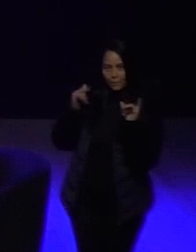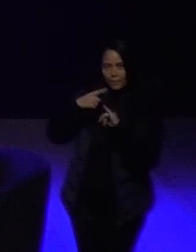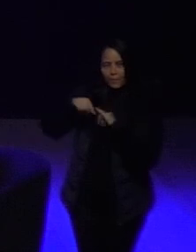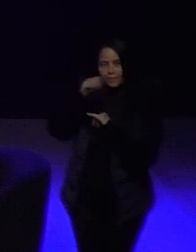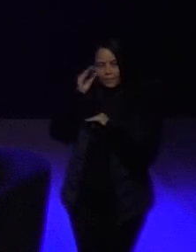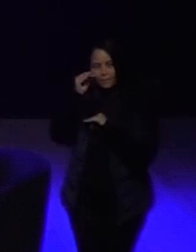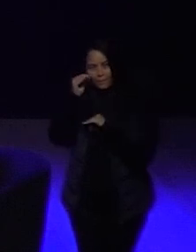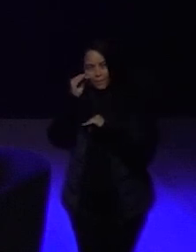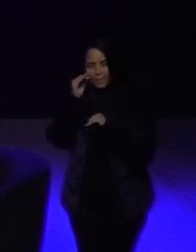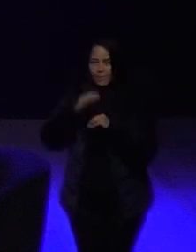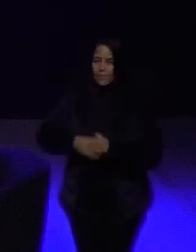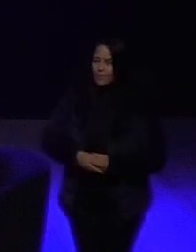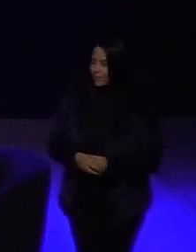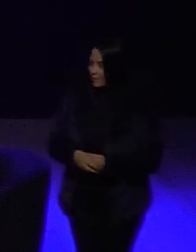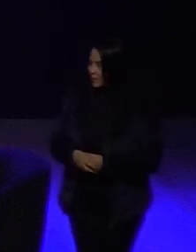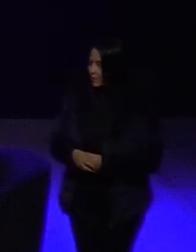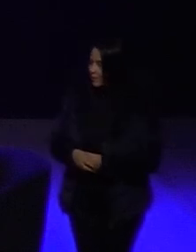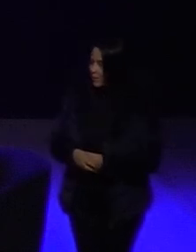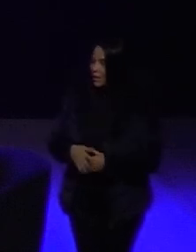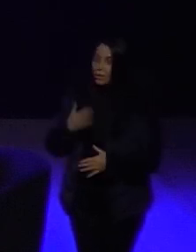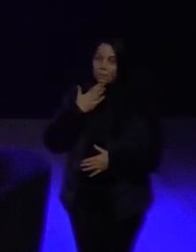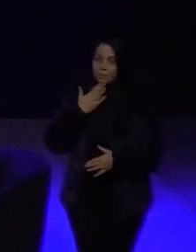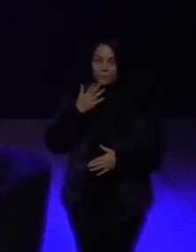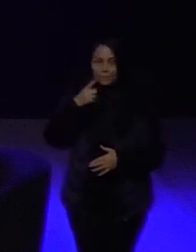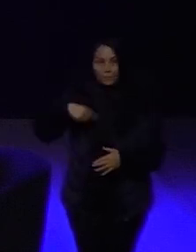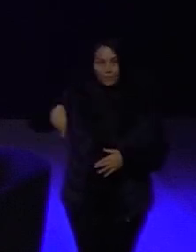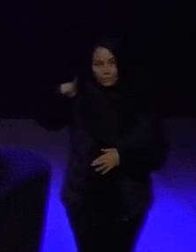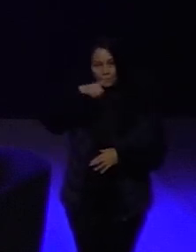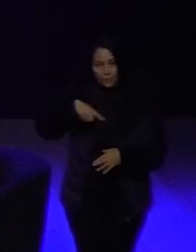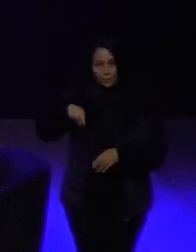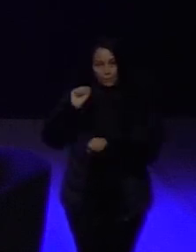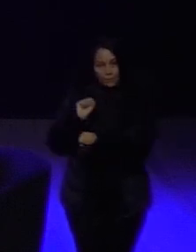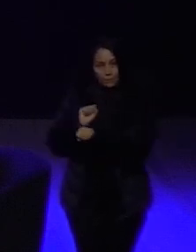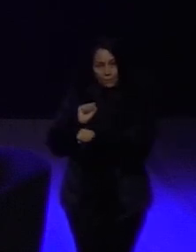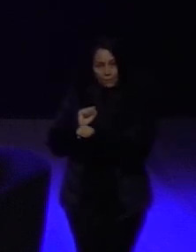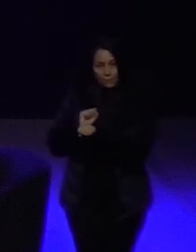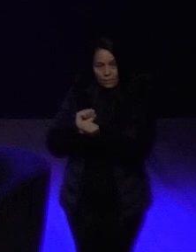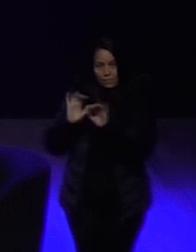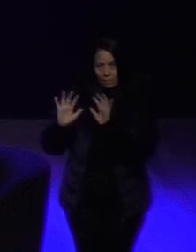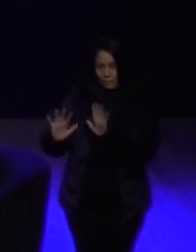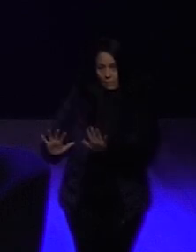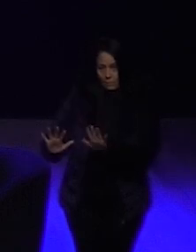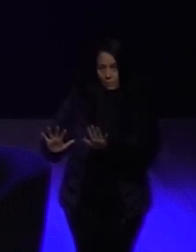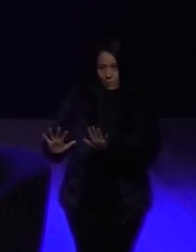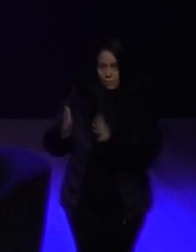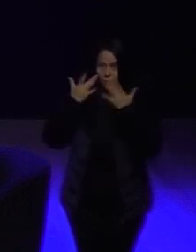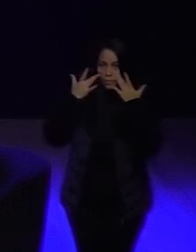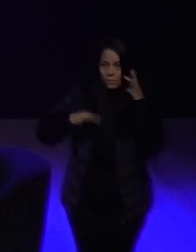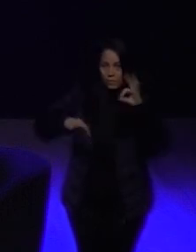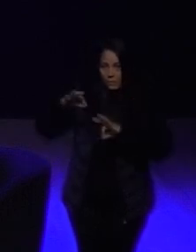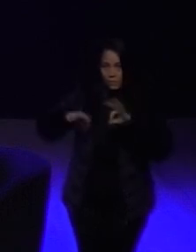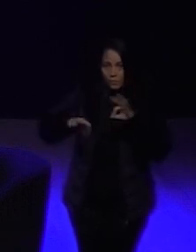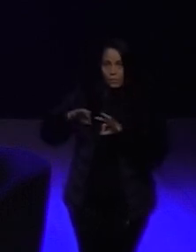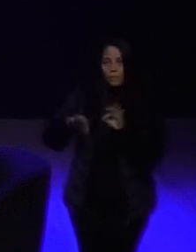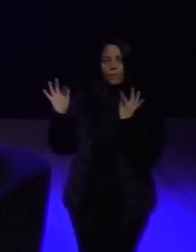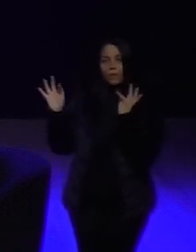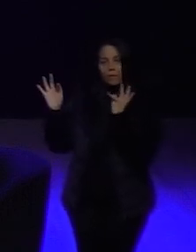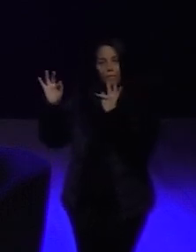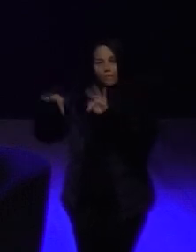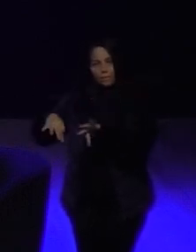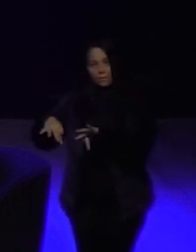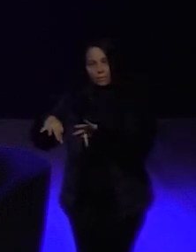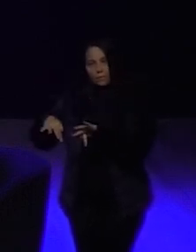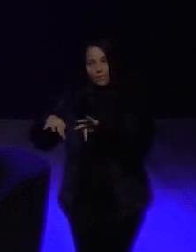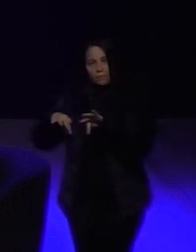para vocês. A gente pede, pessoal, para que todos permaneçam no teatro, né, ao final de cada